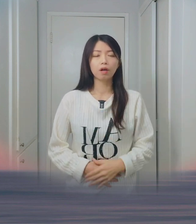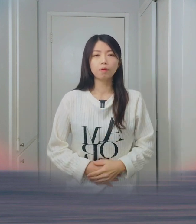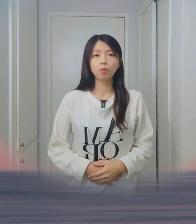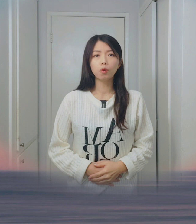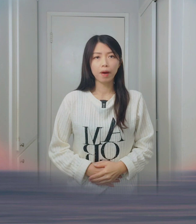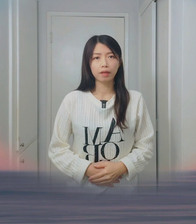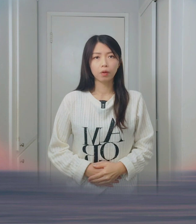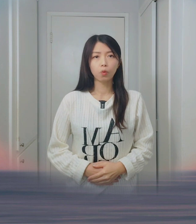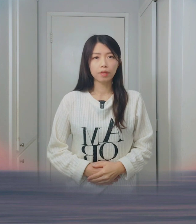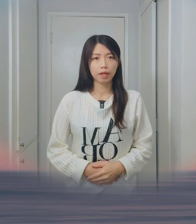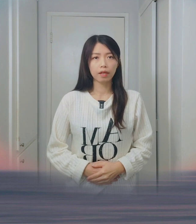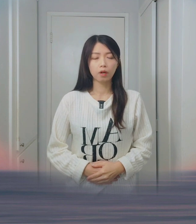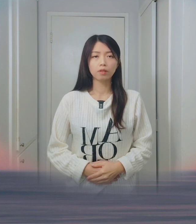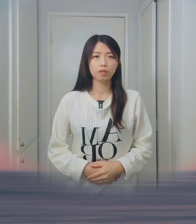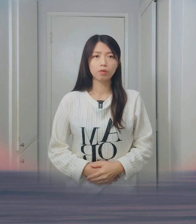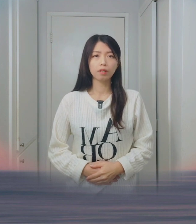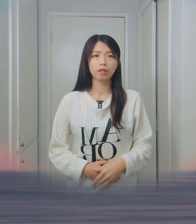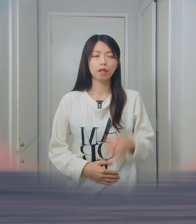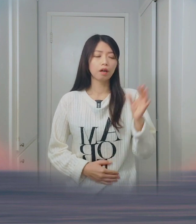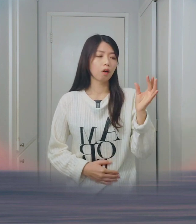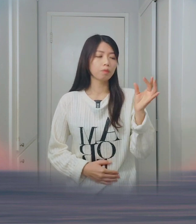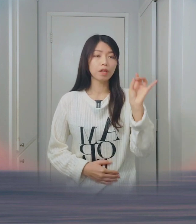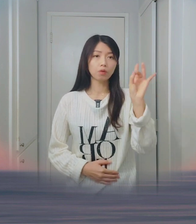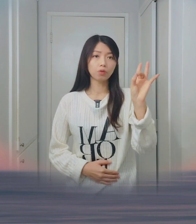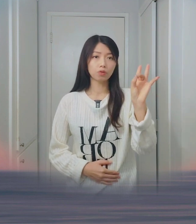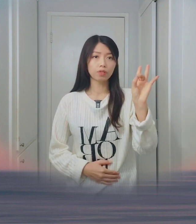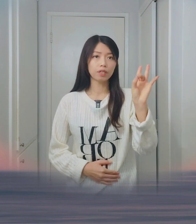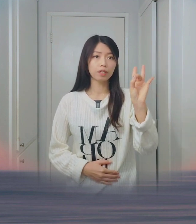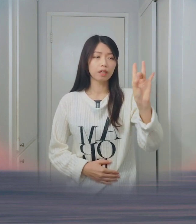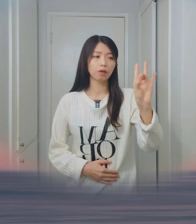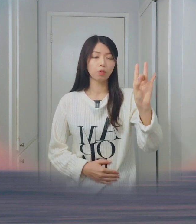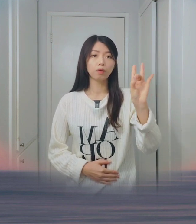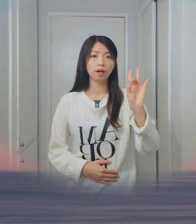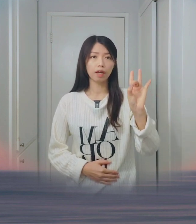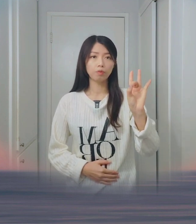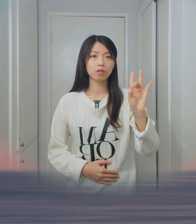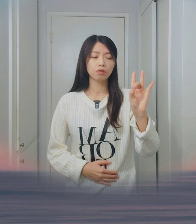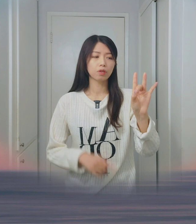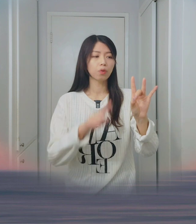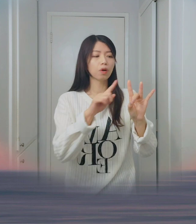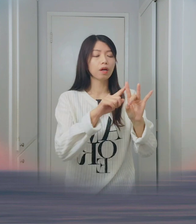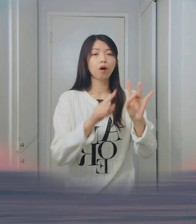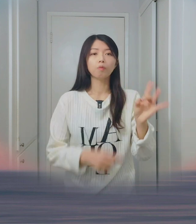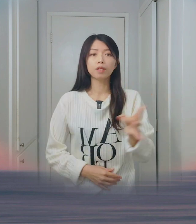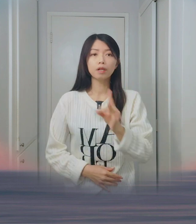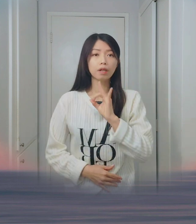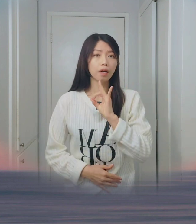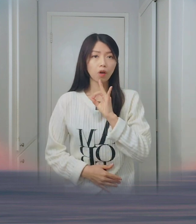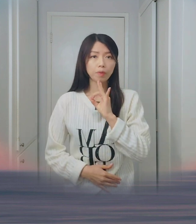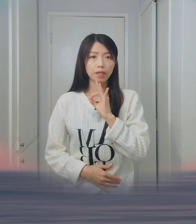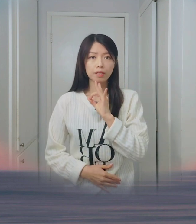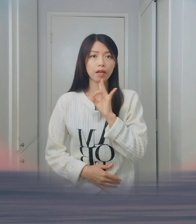되고요. 뭐뭐만, 오직 이런 뜻의 수어는 엄지하고 중지를 이렇게 동그랗게 붙여주시고